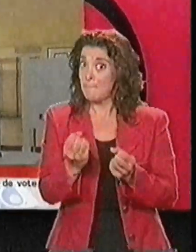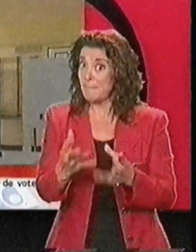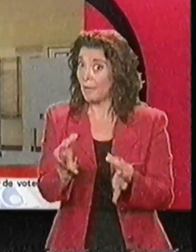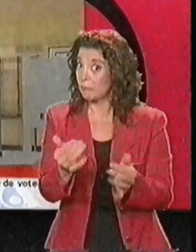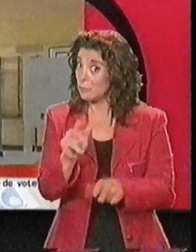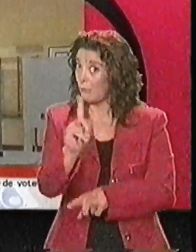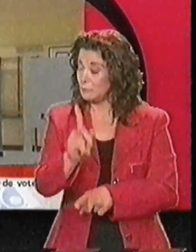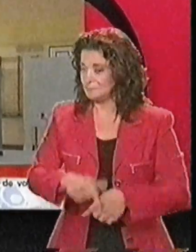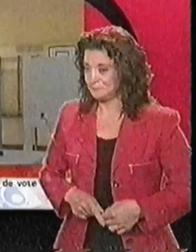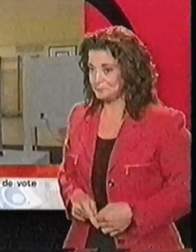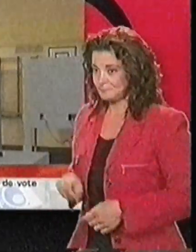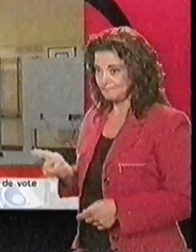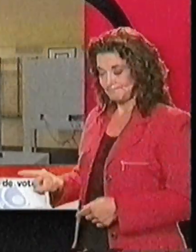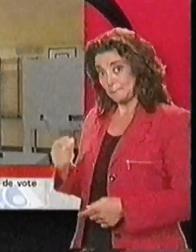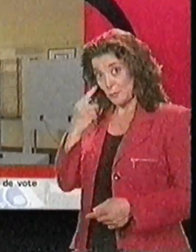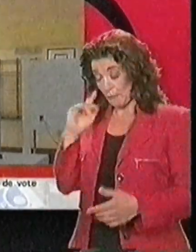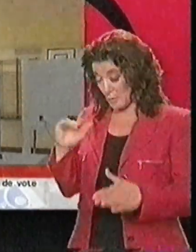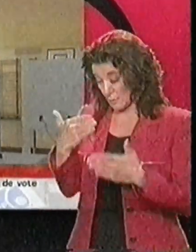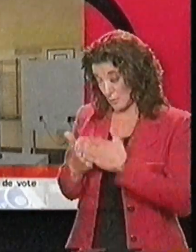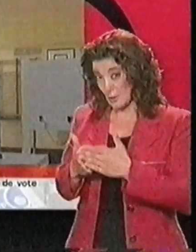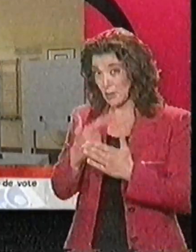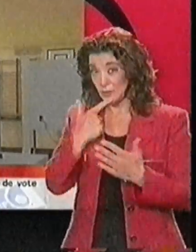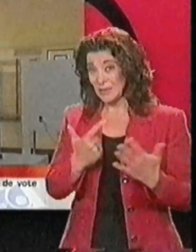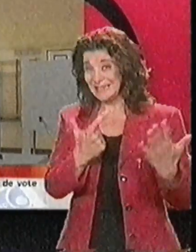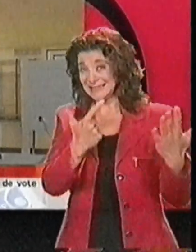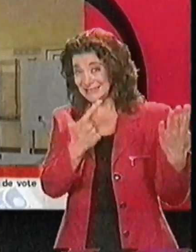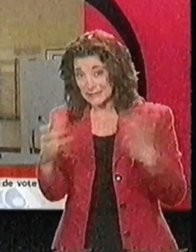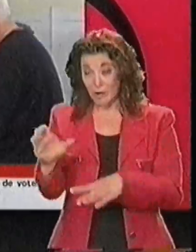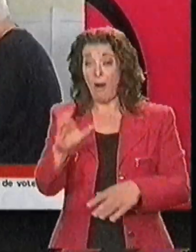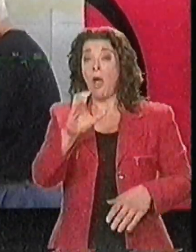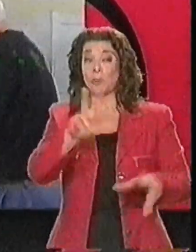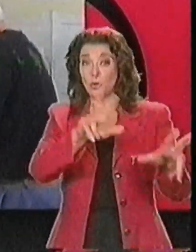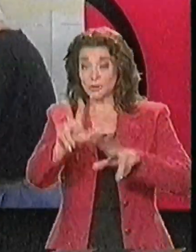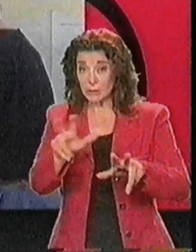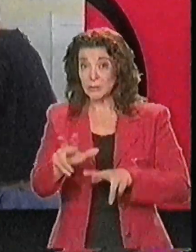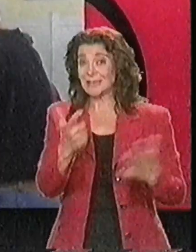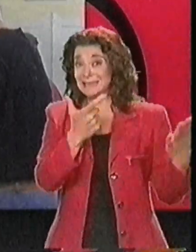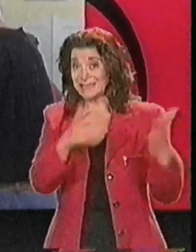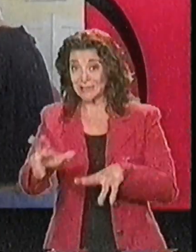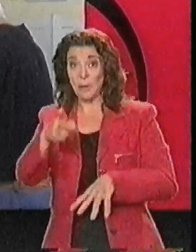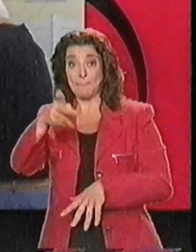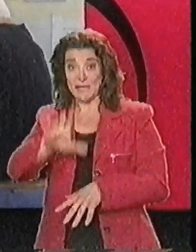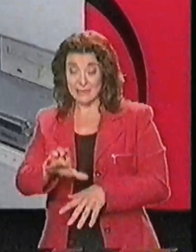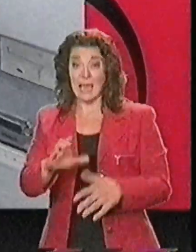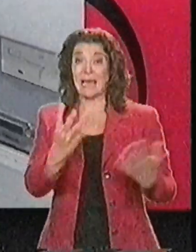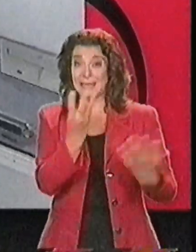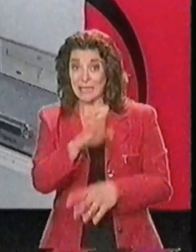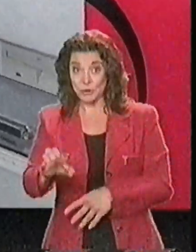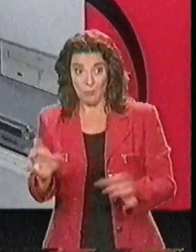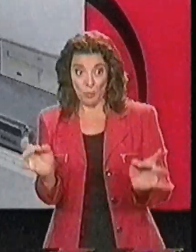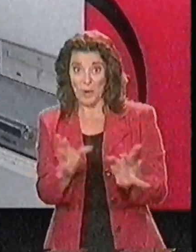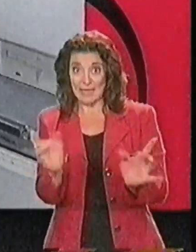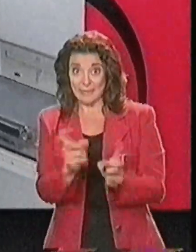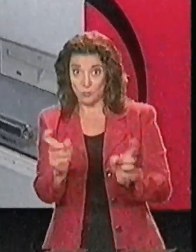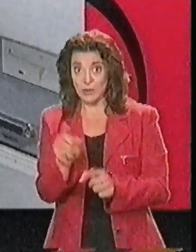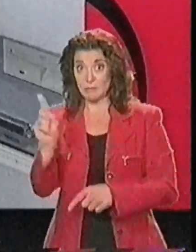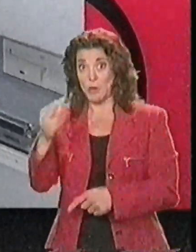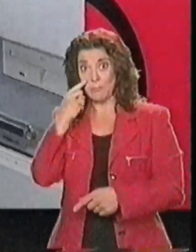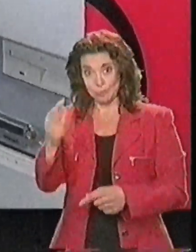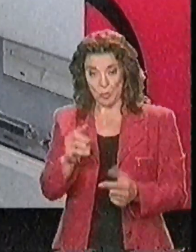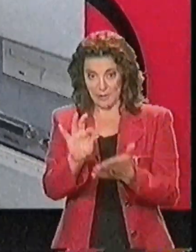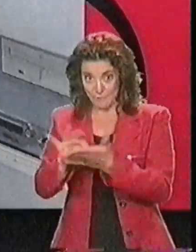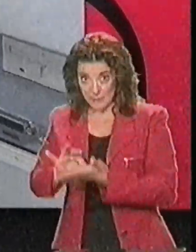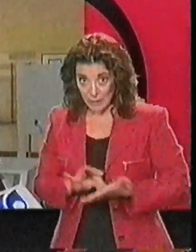scrutin, placer 700 ordinateurs, 700 PC et 148 urnes électroniques. Concernant les électeurs, nous devons placer un